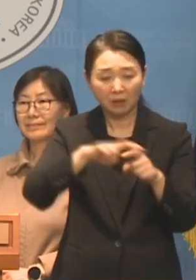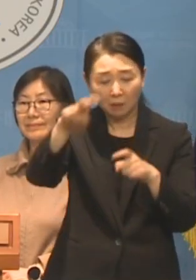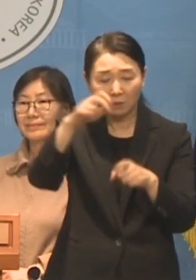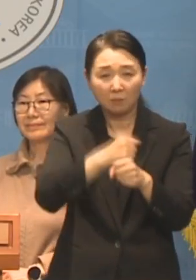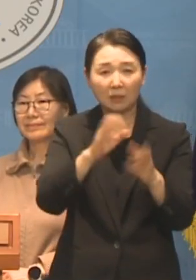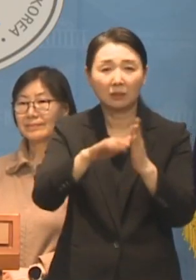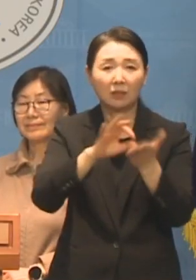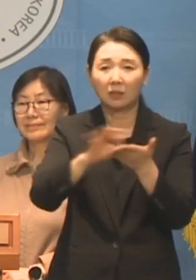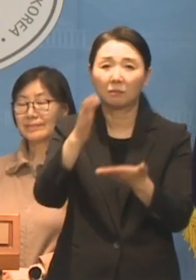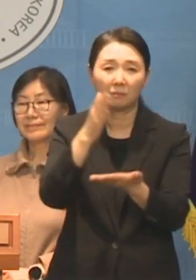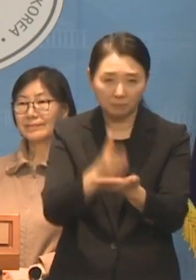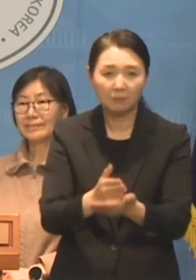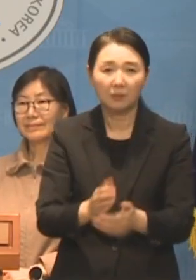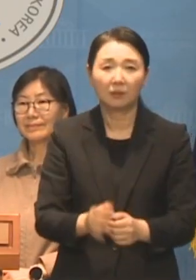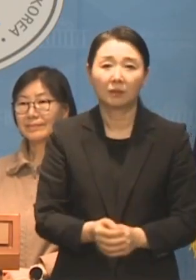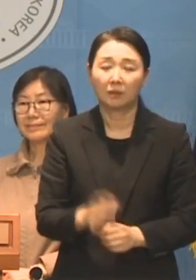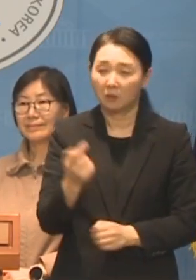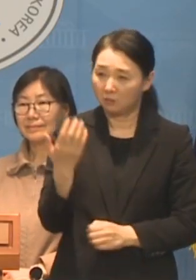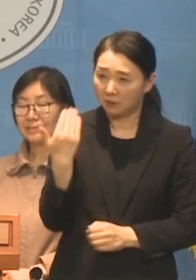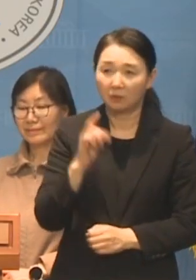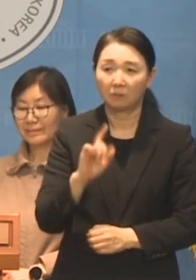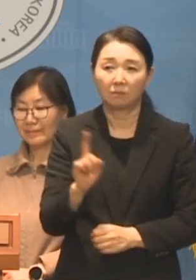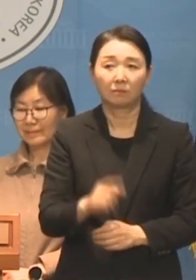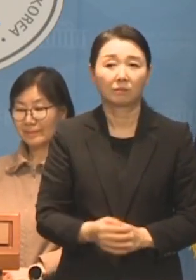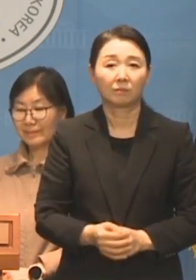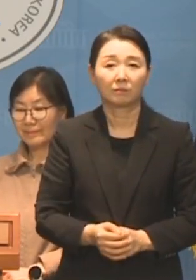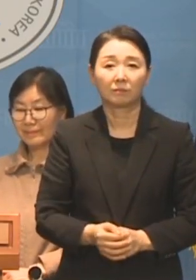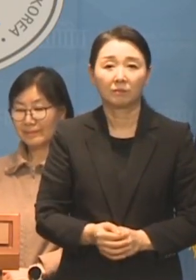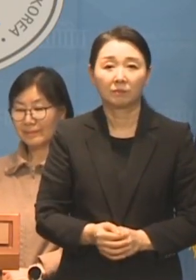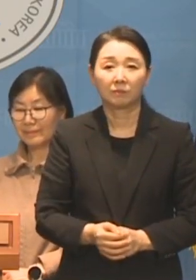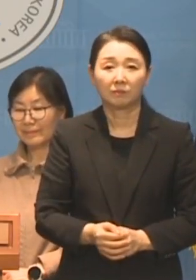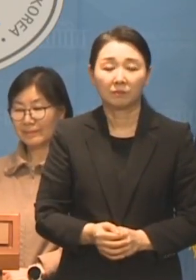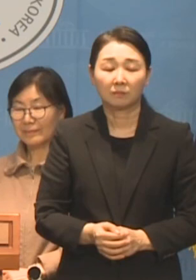된다고 생각합니다. 얼마 전에